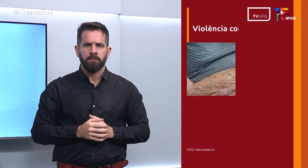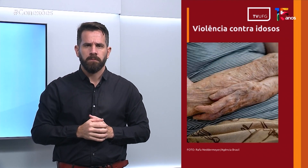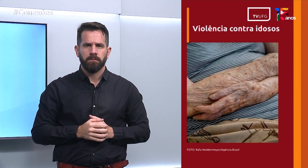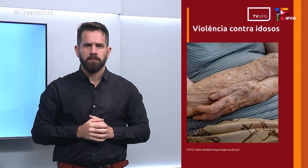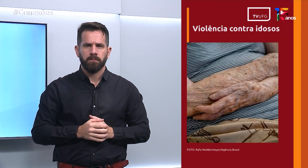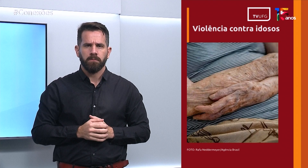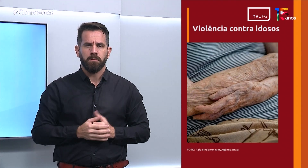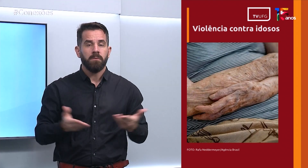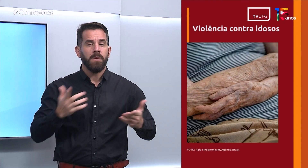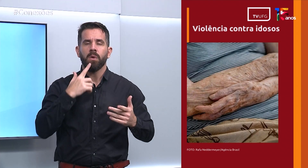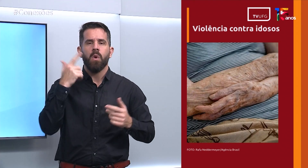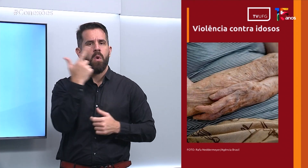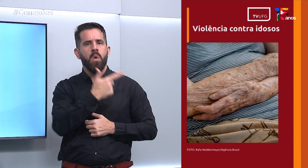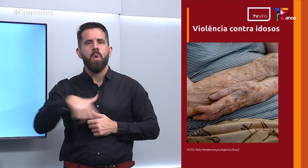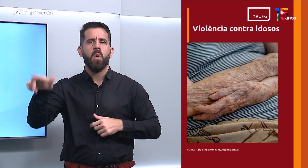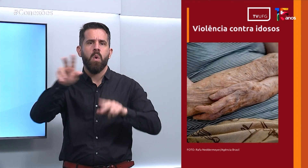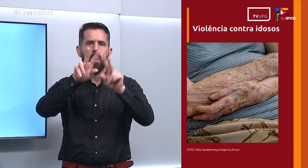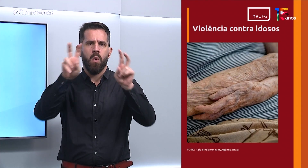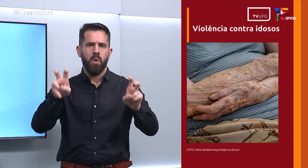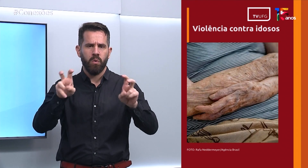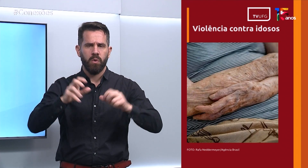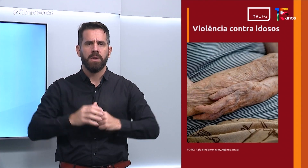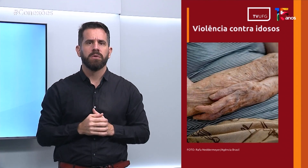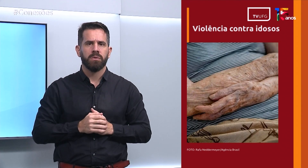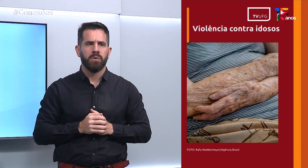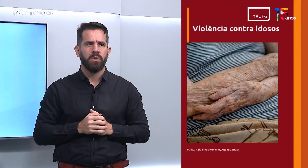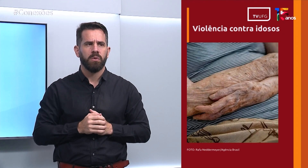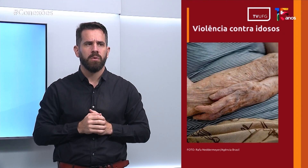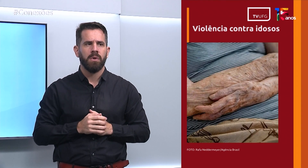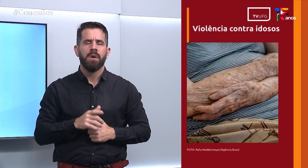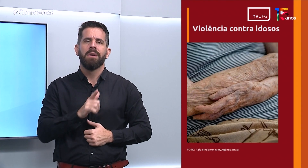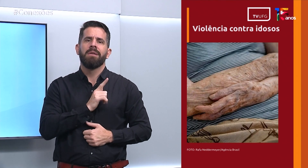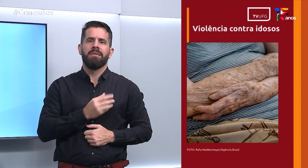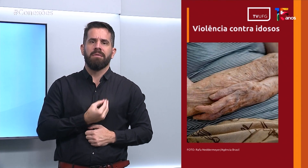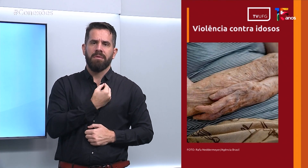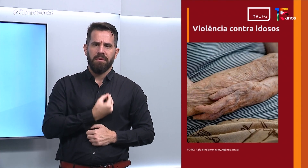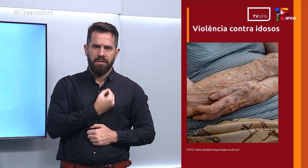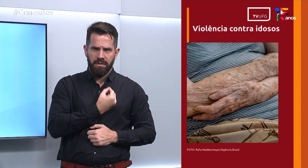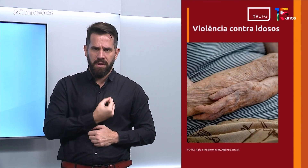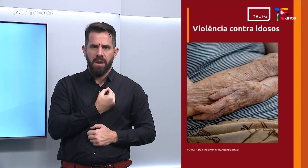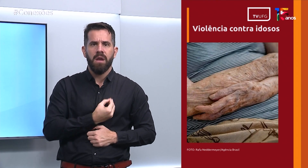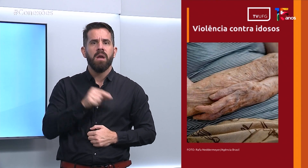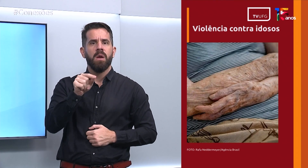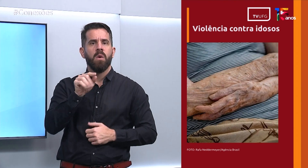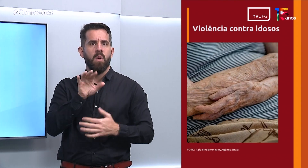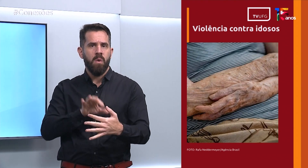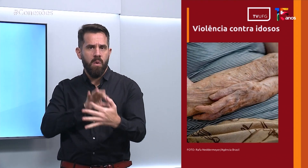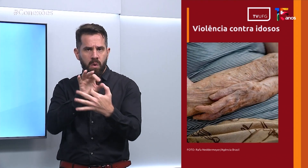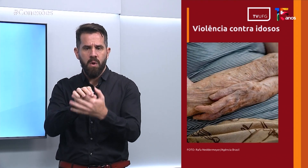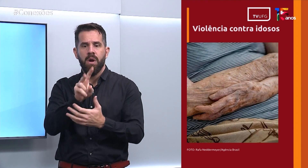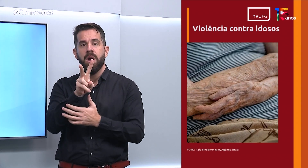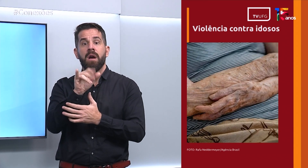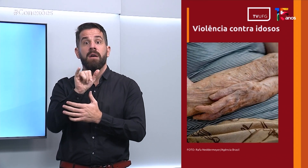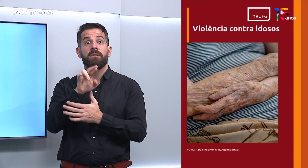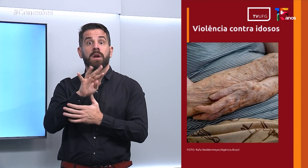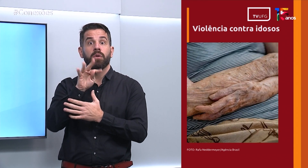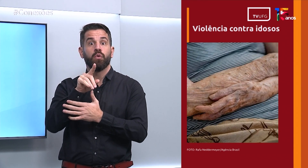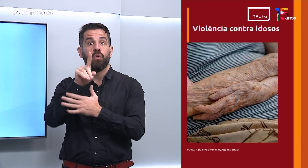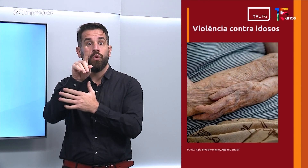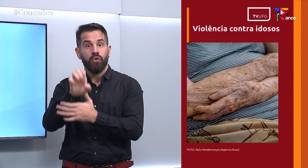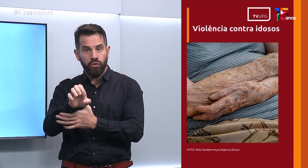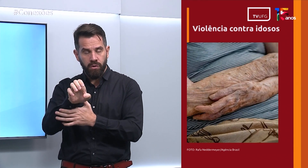Mudando de assunto, a Operação Virtude, criada pelo governo federal para combater a violência contra